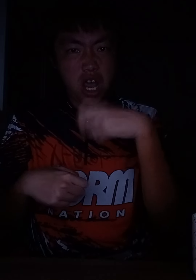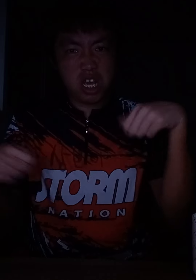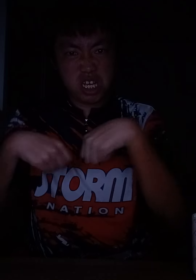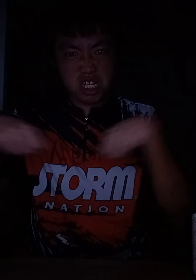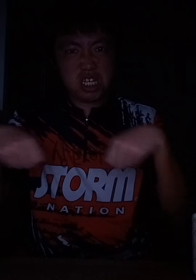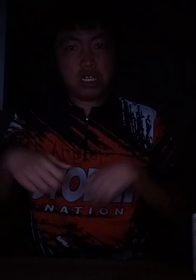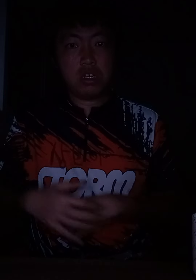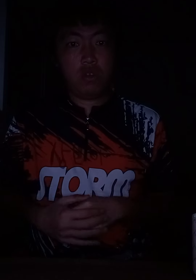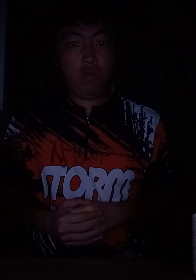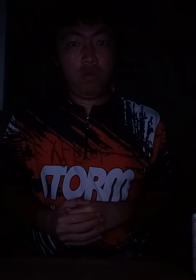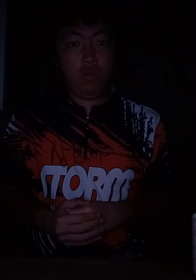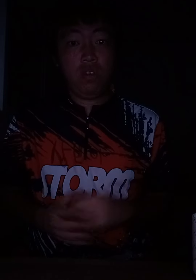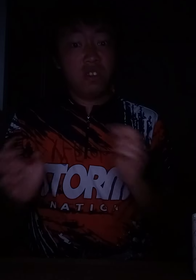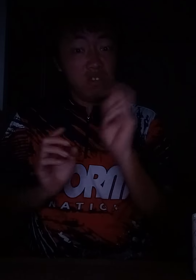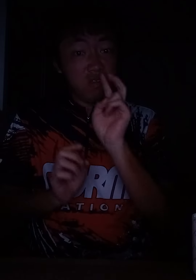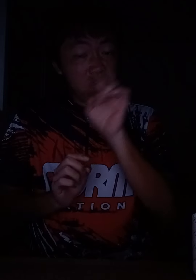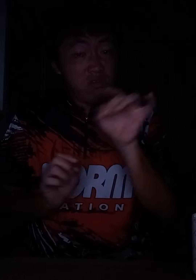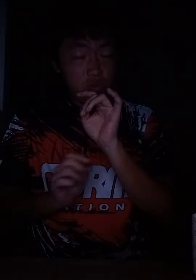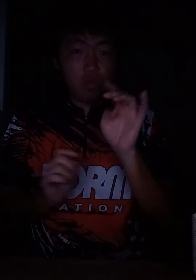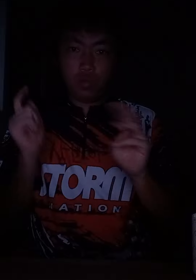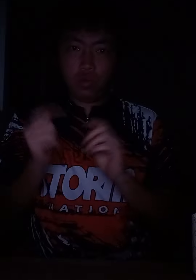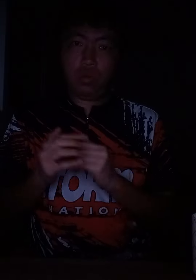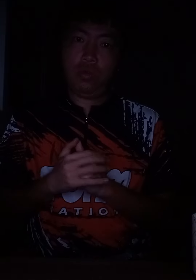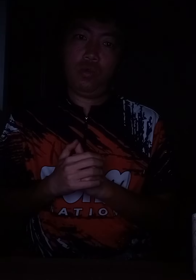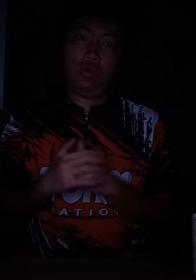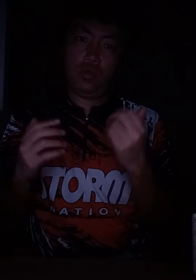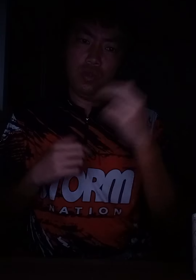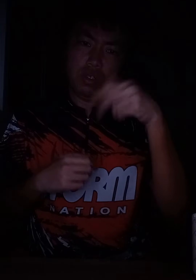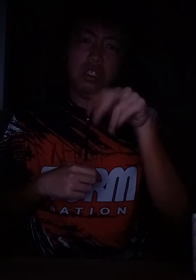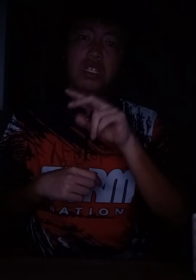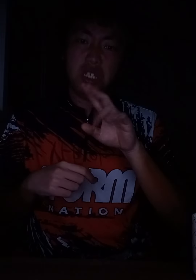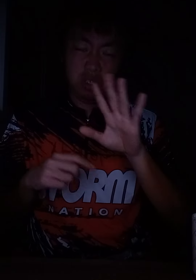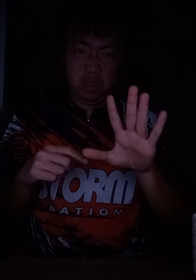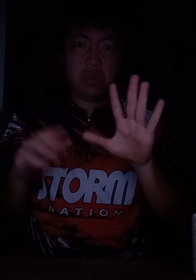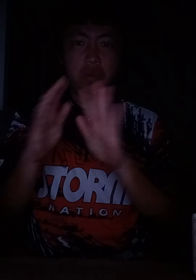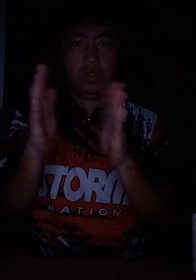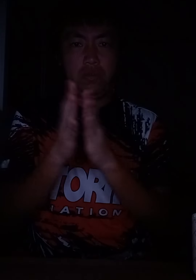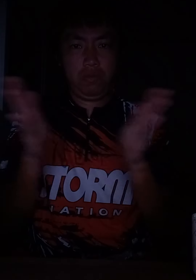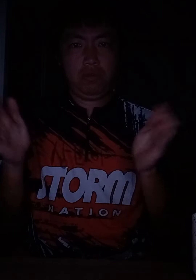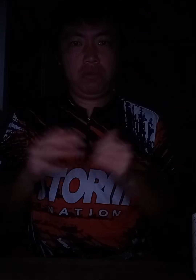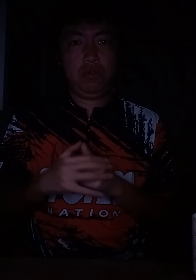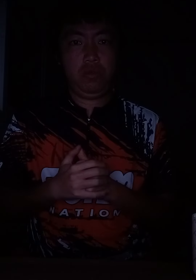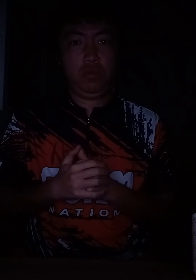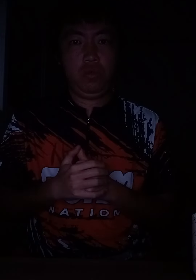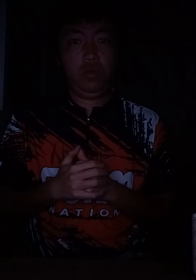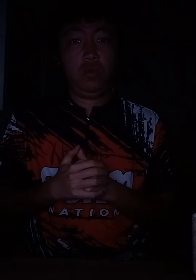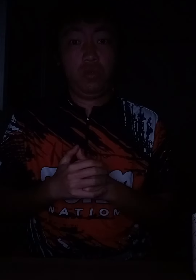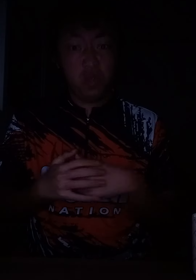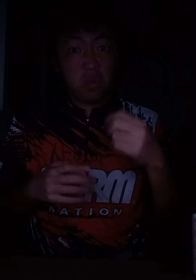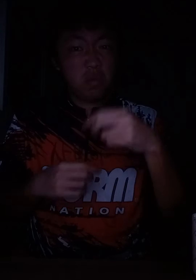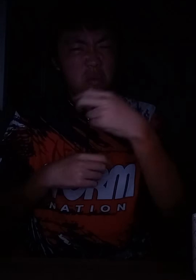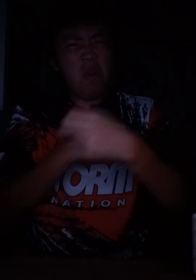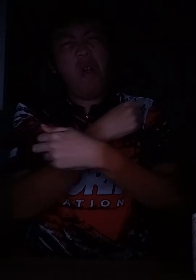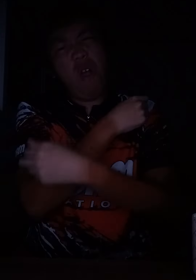가합니다. 남성의 난동은 신고받은 경찰이 도착할 때까지 10분가량 이어졌습니다. 목과 팔등을 다친 편의점